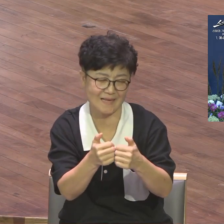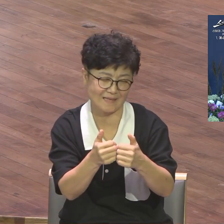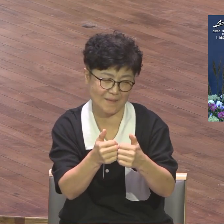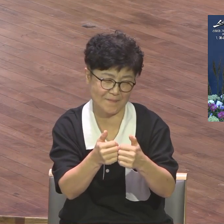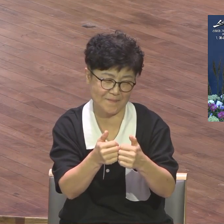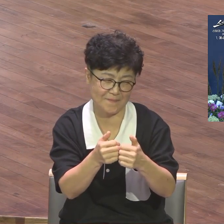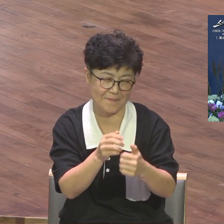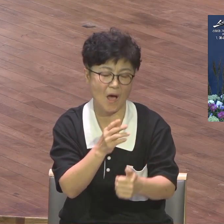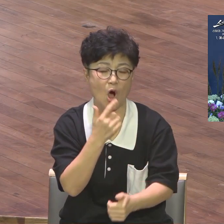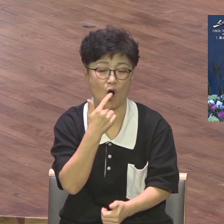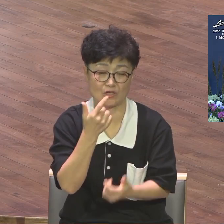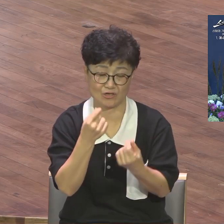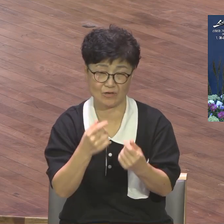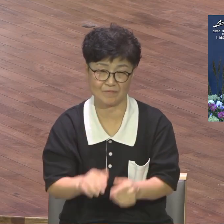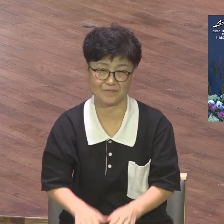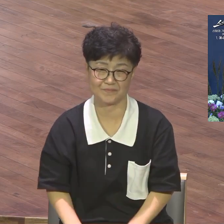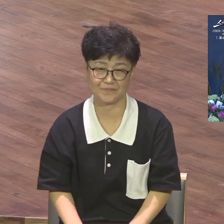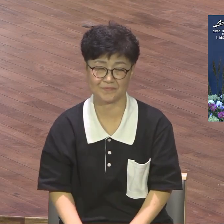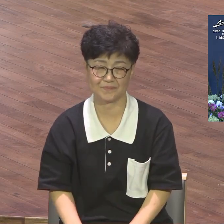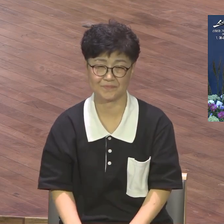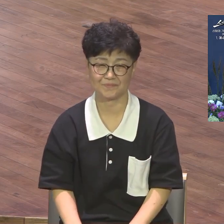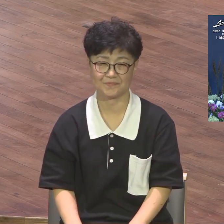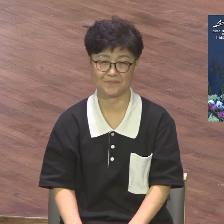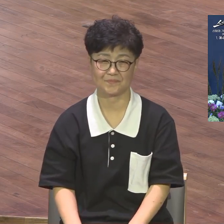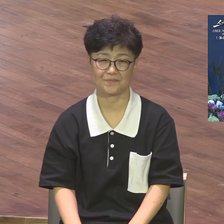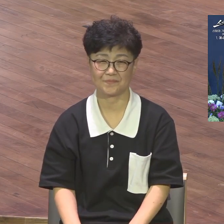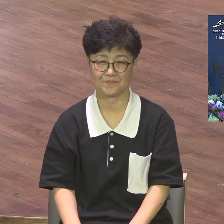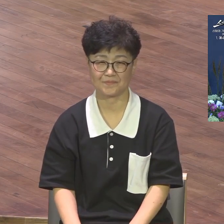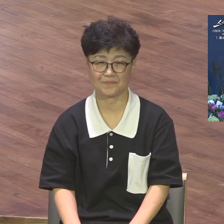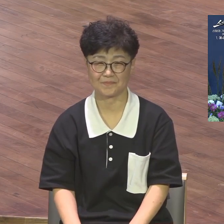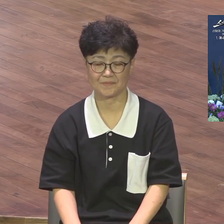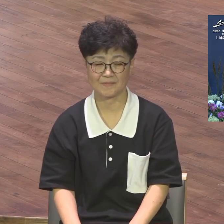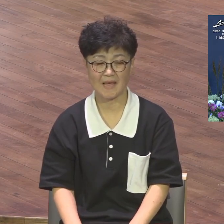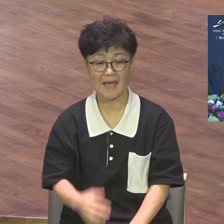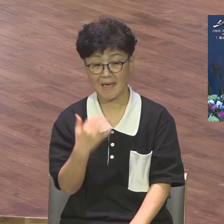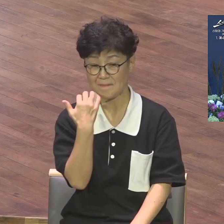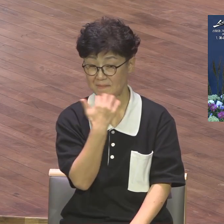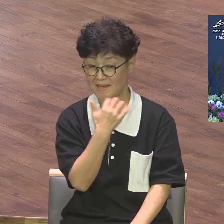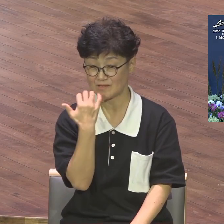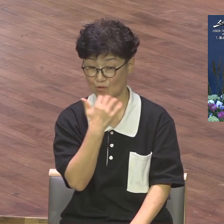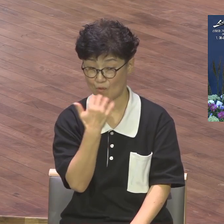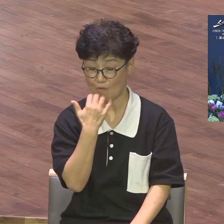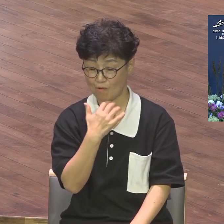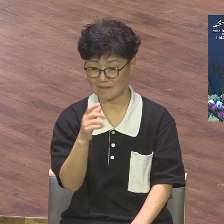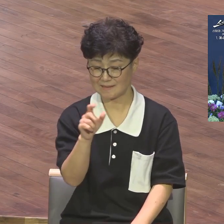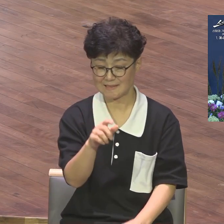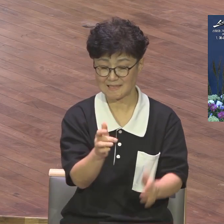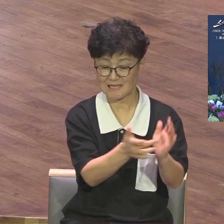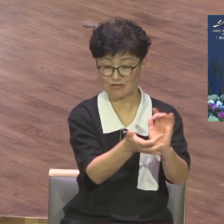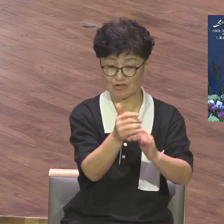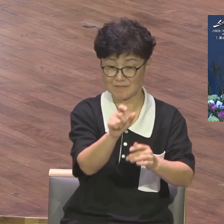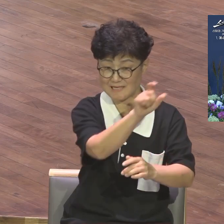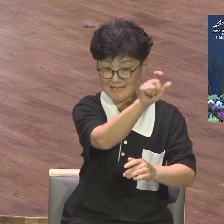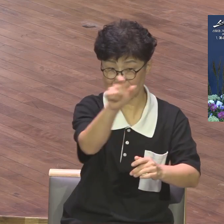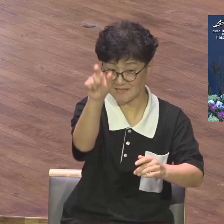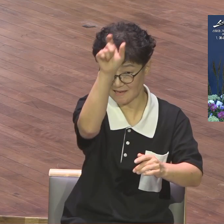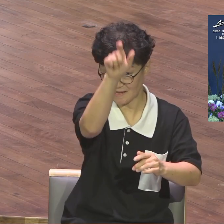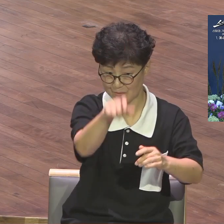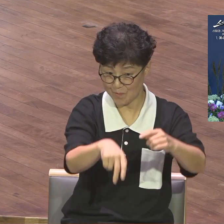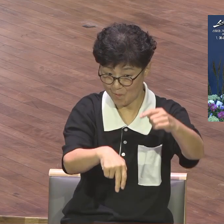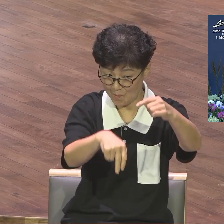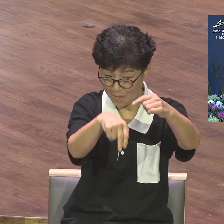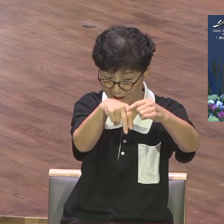베드로를 보더라도 남의 눈을 의식한 거죠. 멀찍이 떨어져서 예수님을 바라보다가 결국 세 번 부인하지